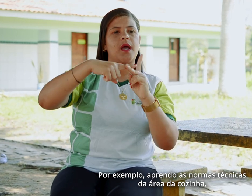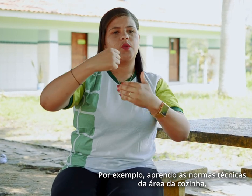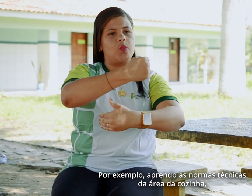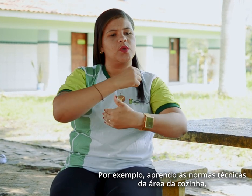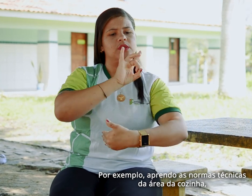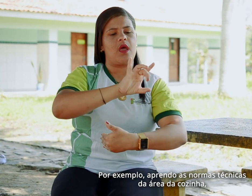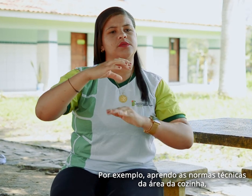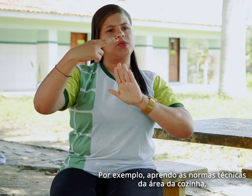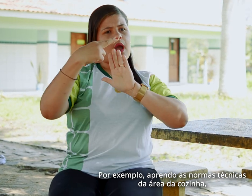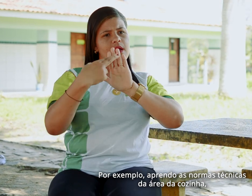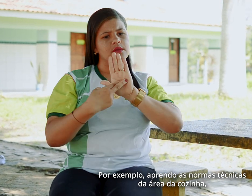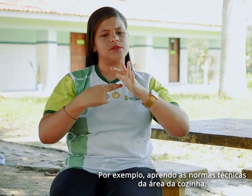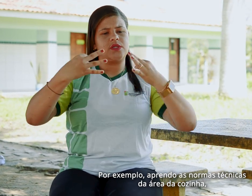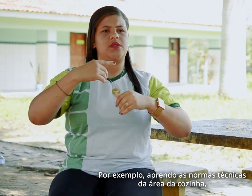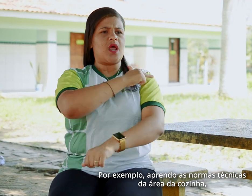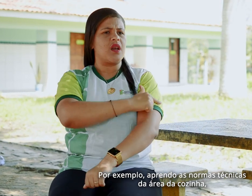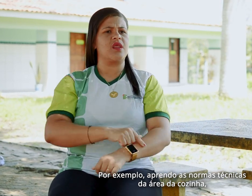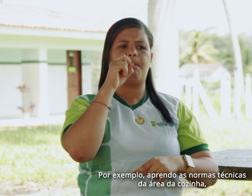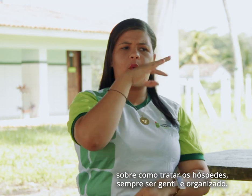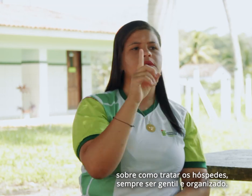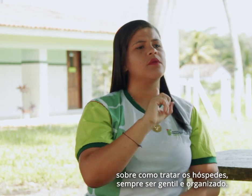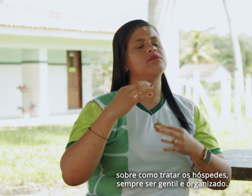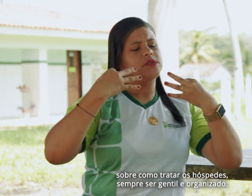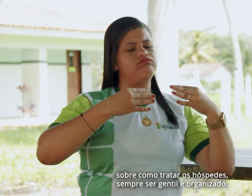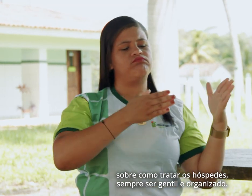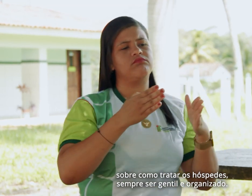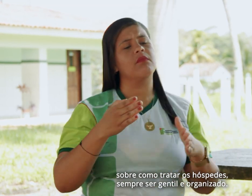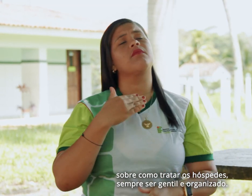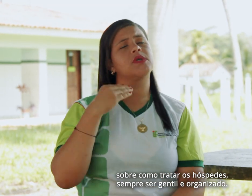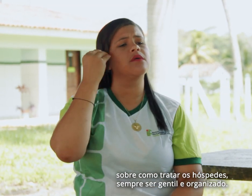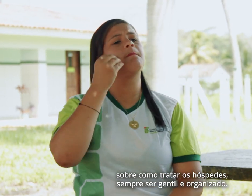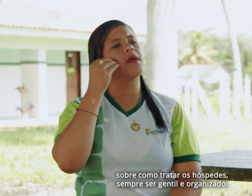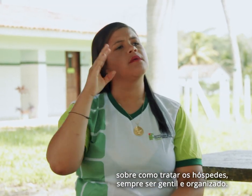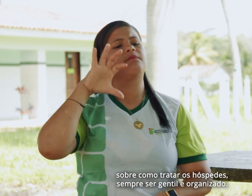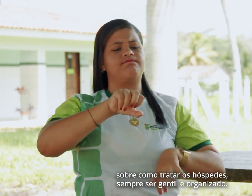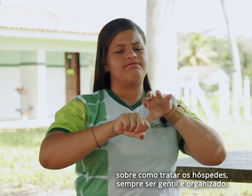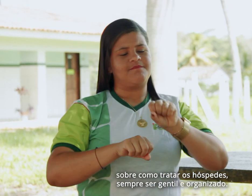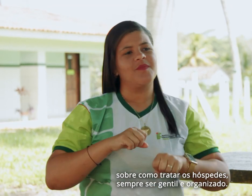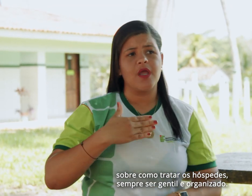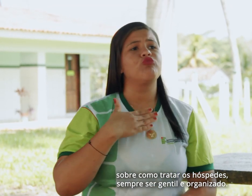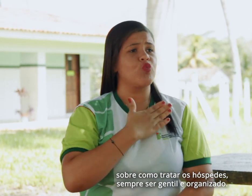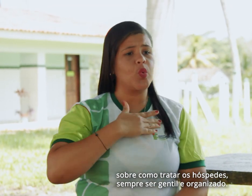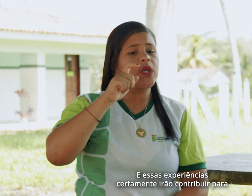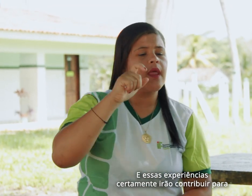aprendo as novas técnicas da área da cozinha, sobre como tratar os hóspedes, sempre ser gentil e organizado. E essas